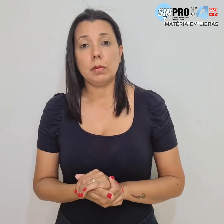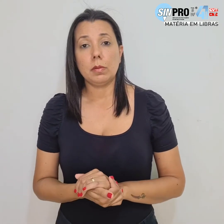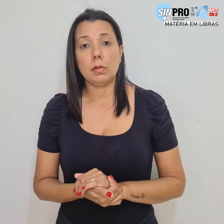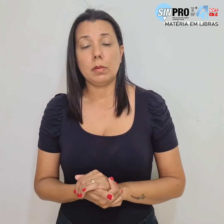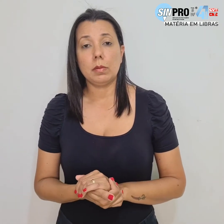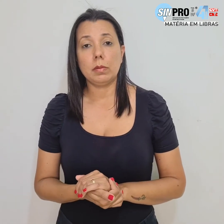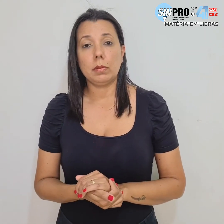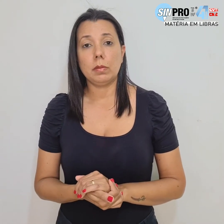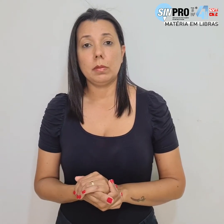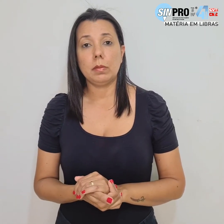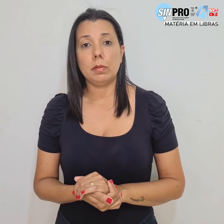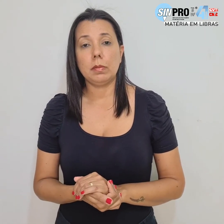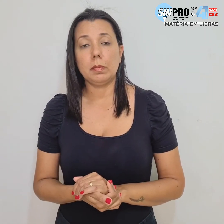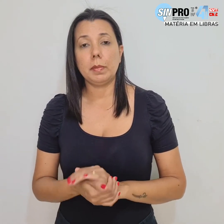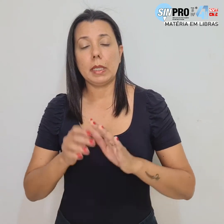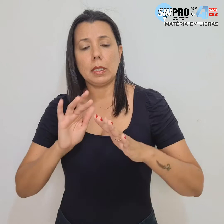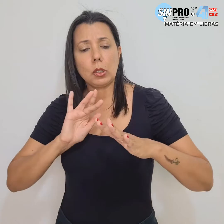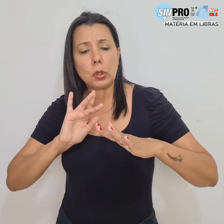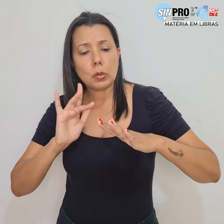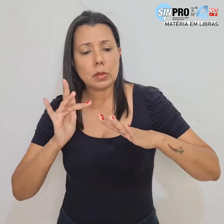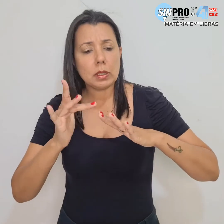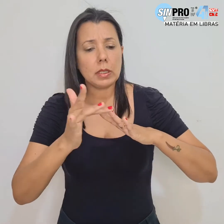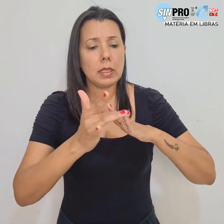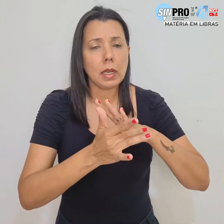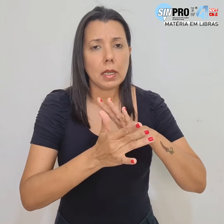pelos canais de comunicação do sindicato,